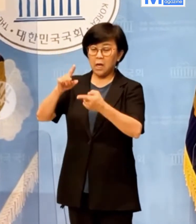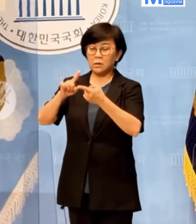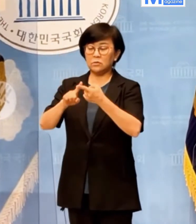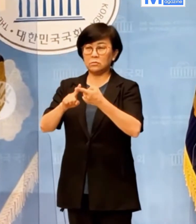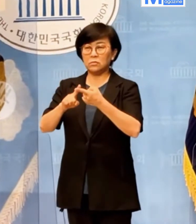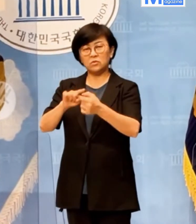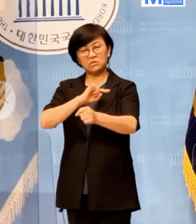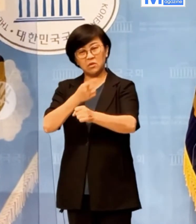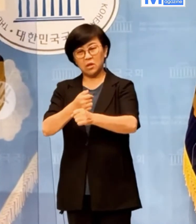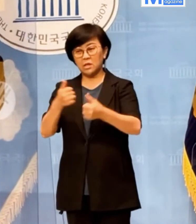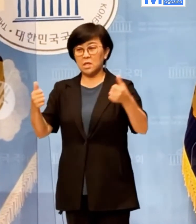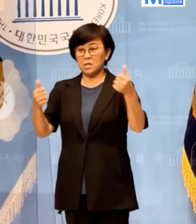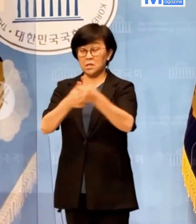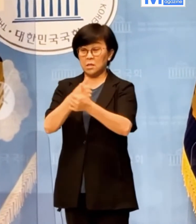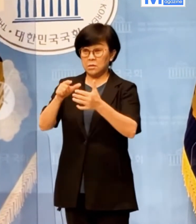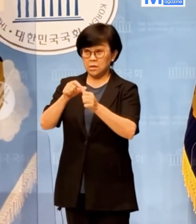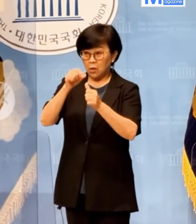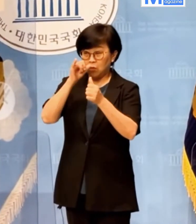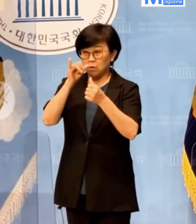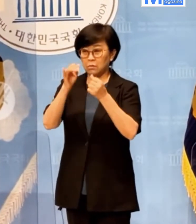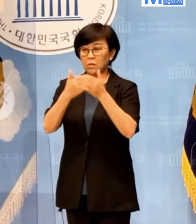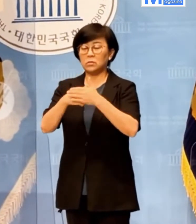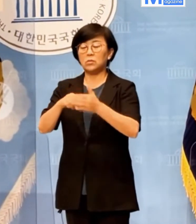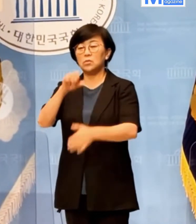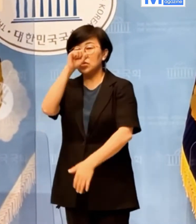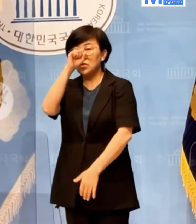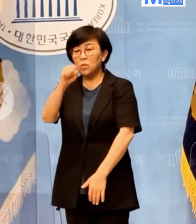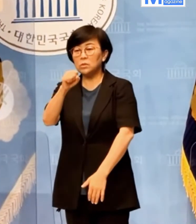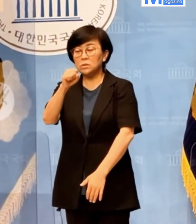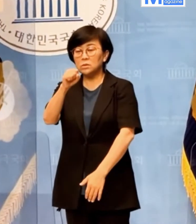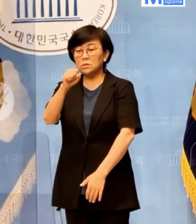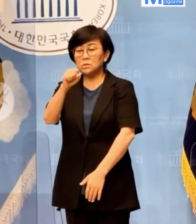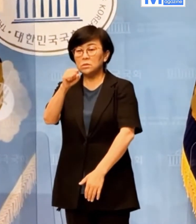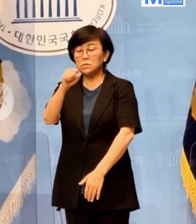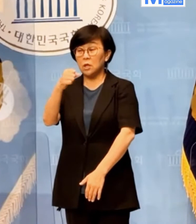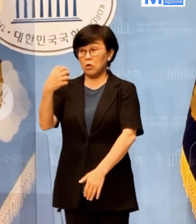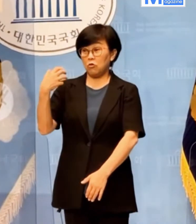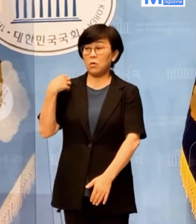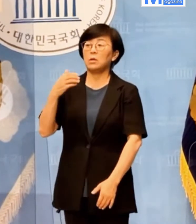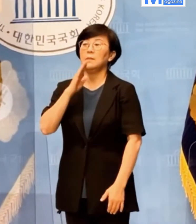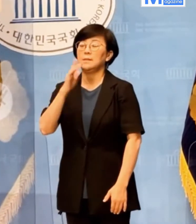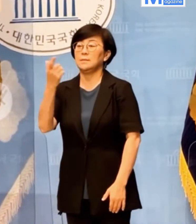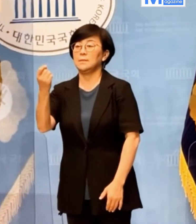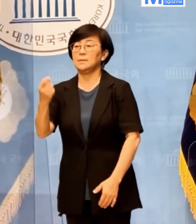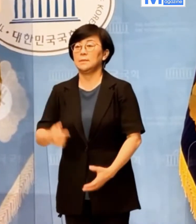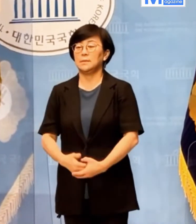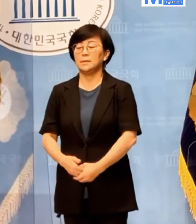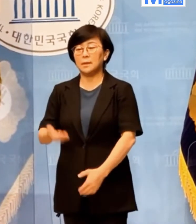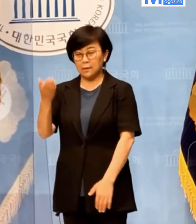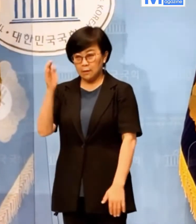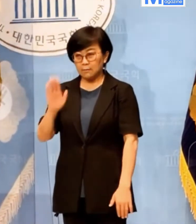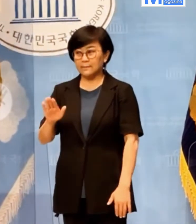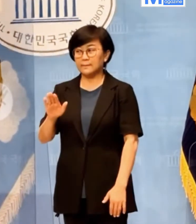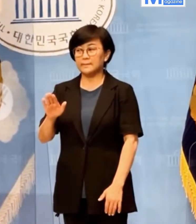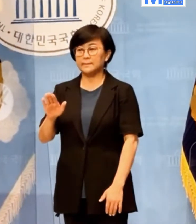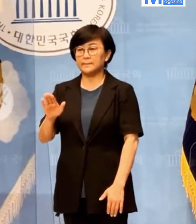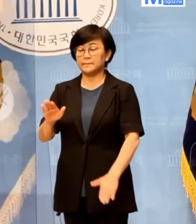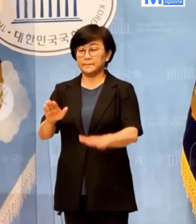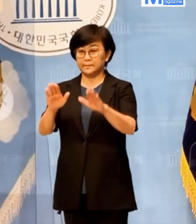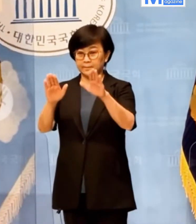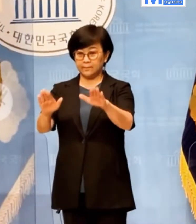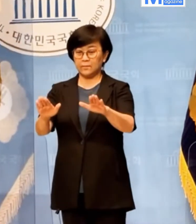유능한 인재 채용 등 긍정적 기능을 해온 것이 사실입니다. 그러나